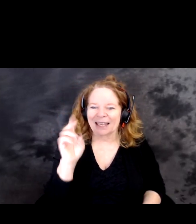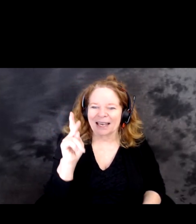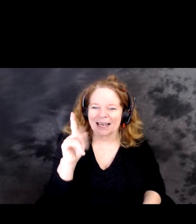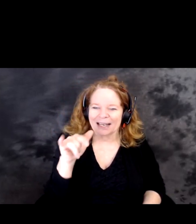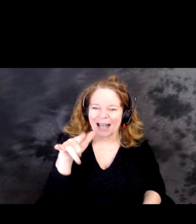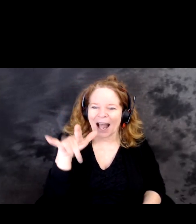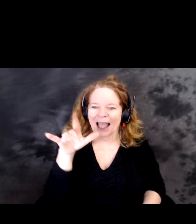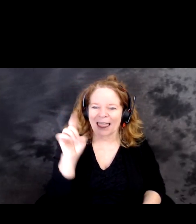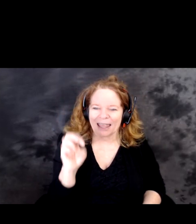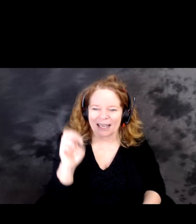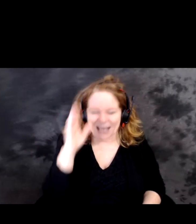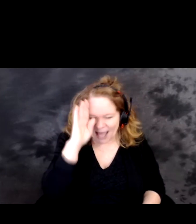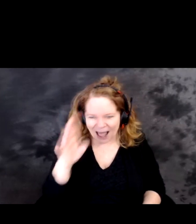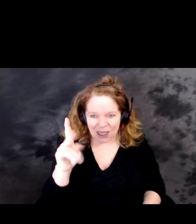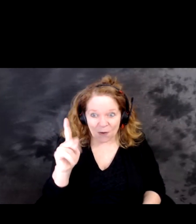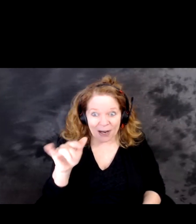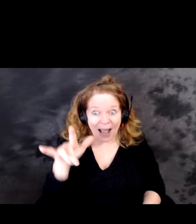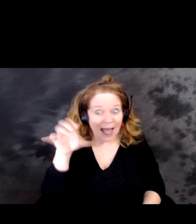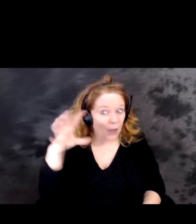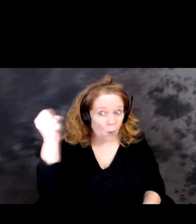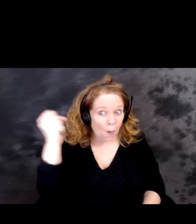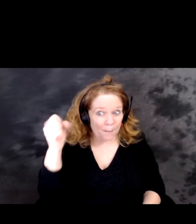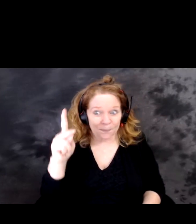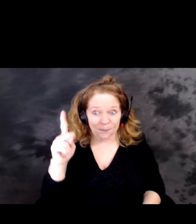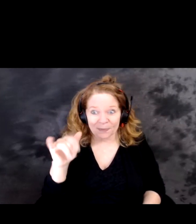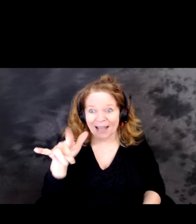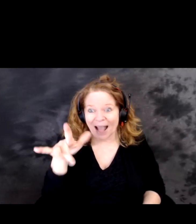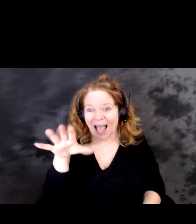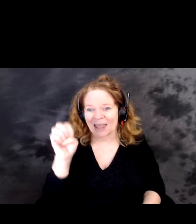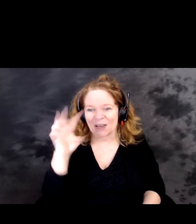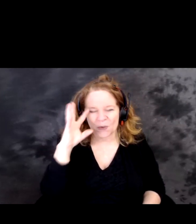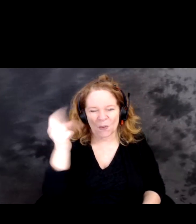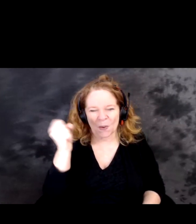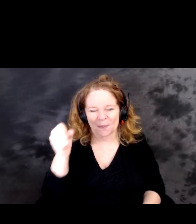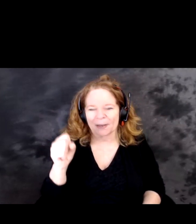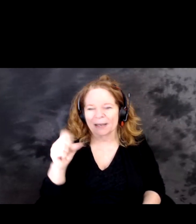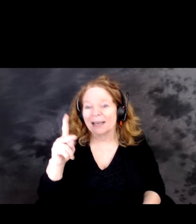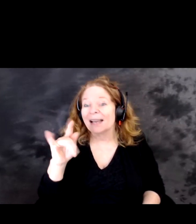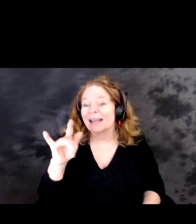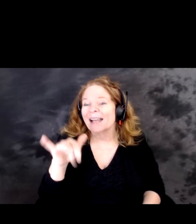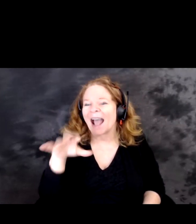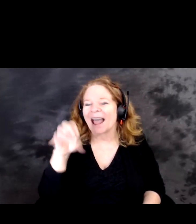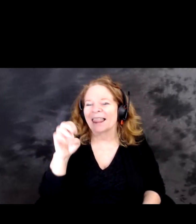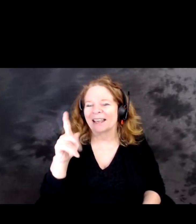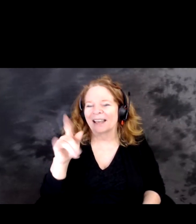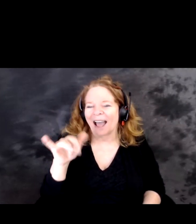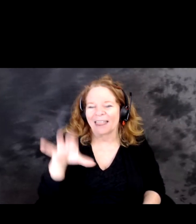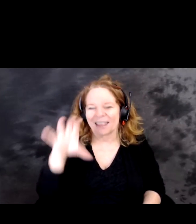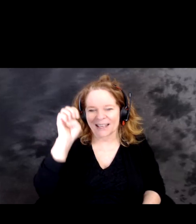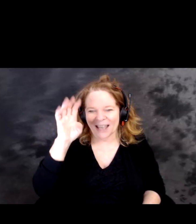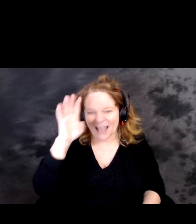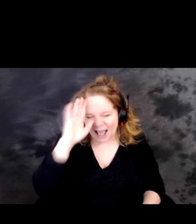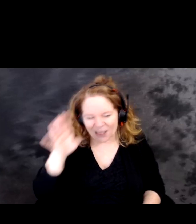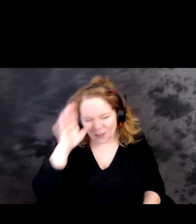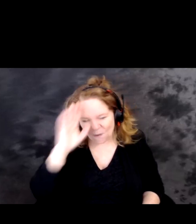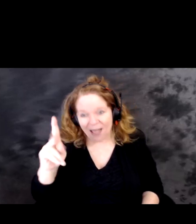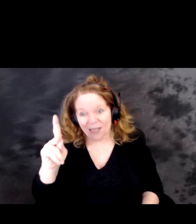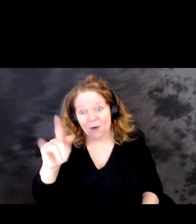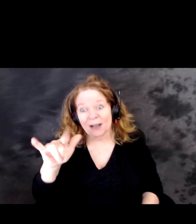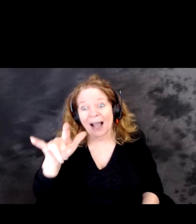Kylie, Kylie. Hola, hola, hola, Kylie. Whoop. Kylie, whoop. Hola,